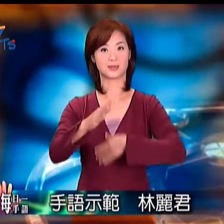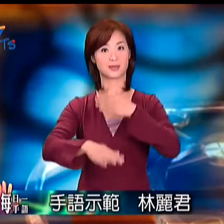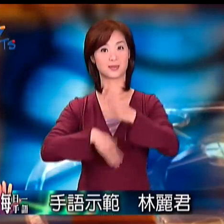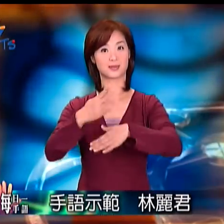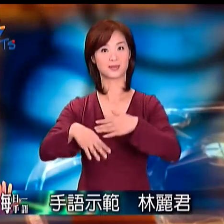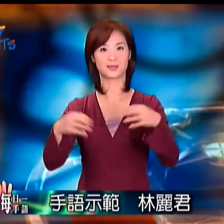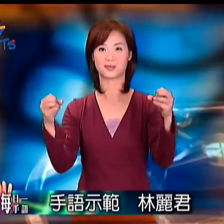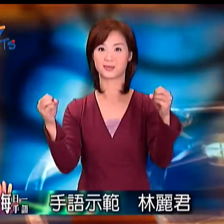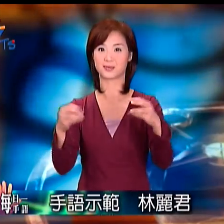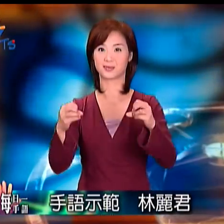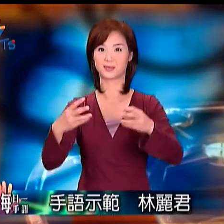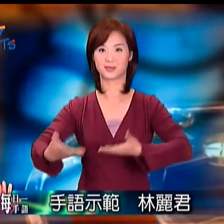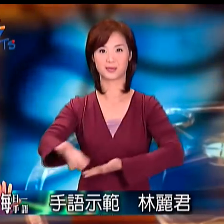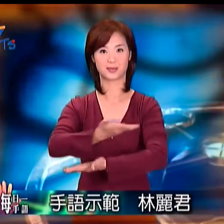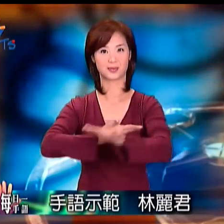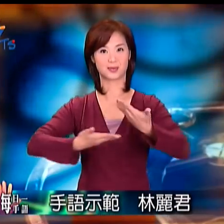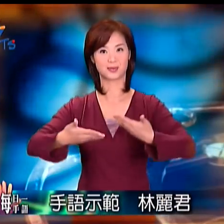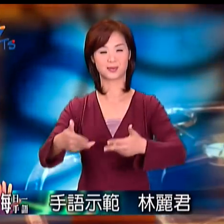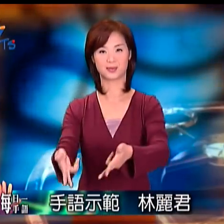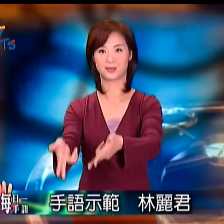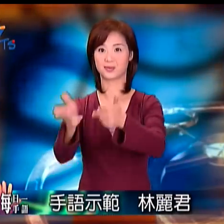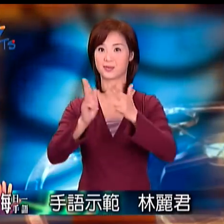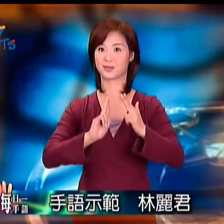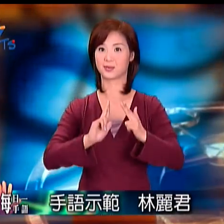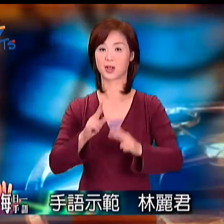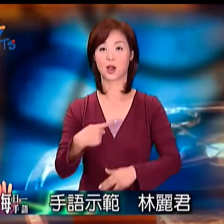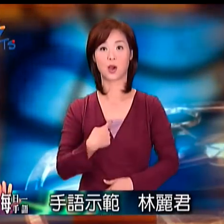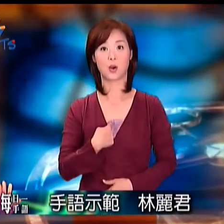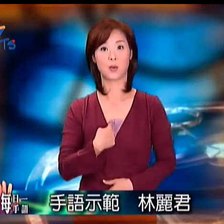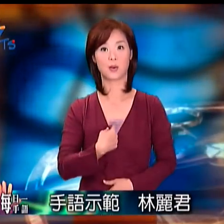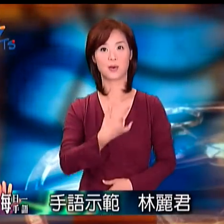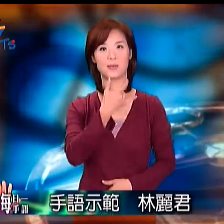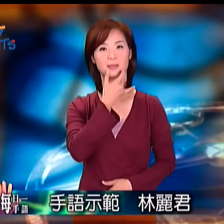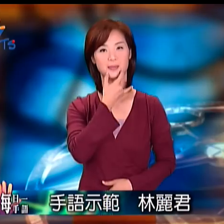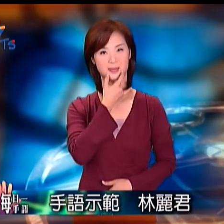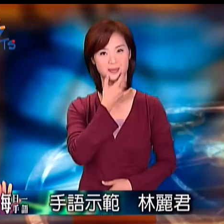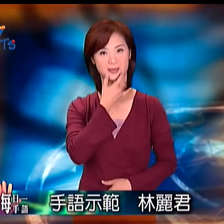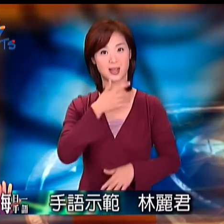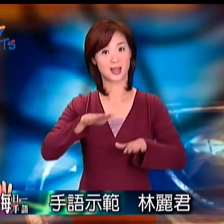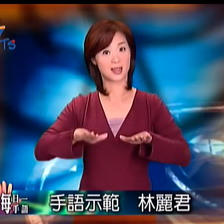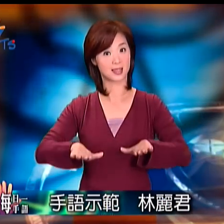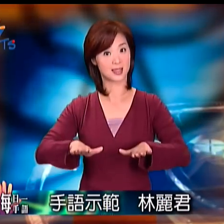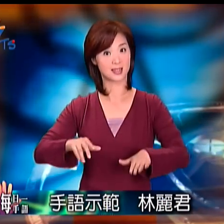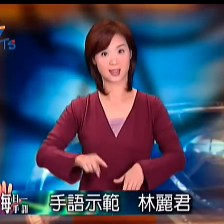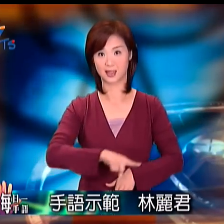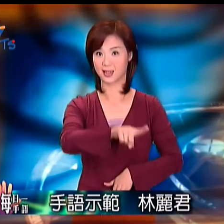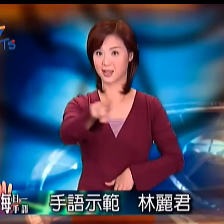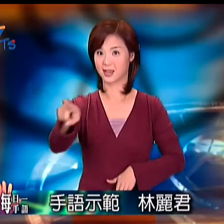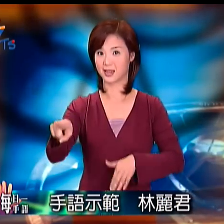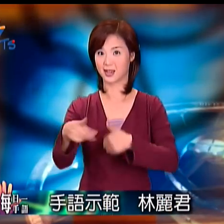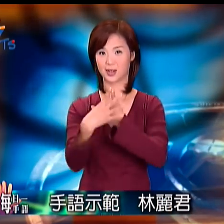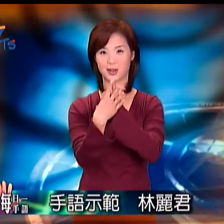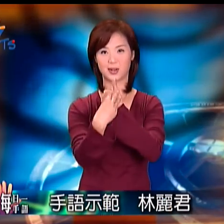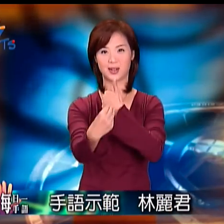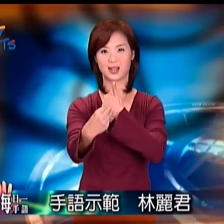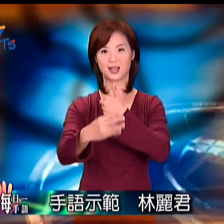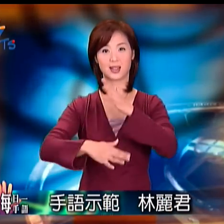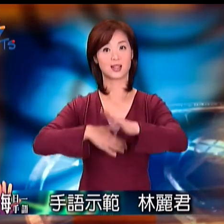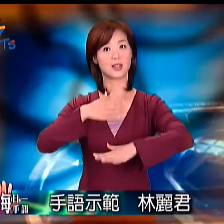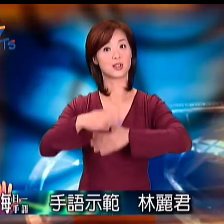动动双手，搭起无声的桥梁，我是林丽君。今天我们要来学跟生活